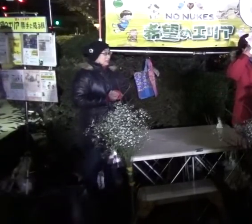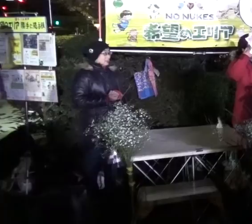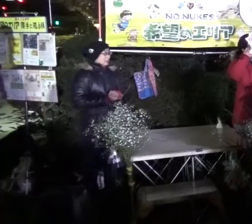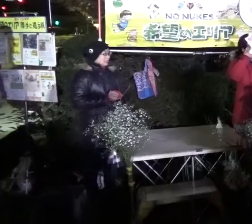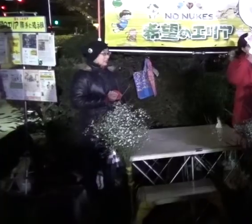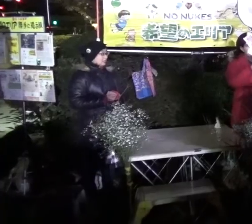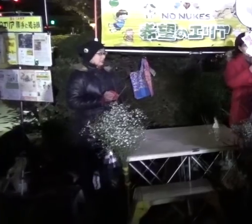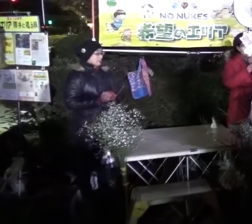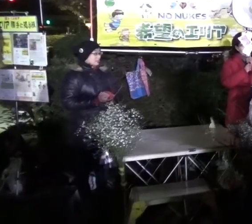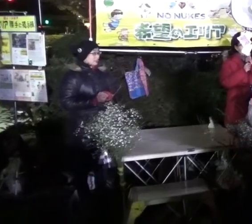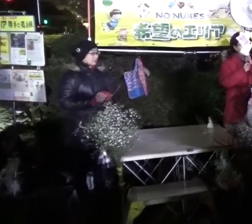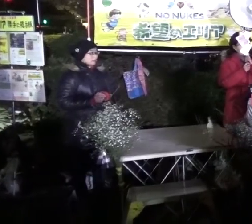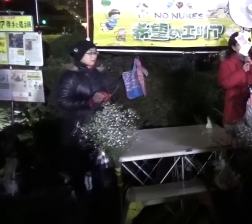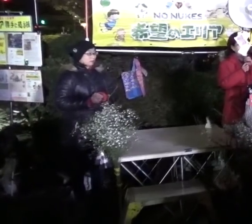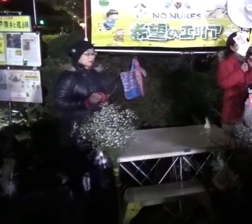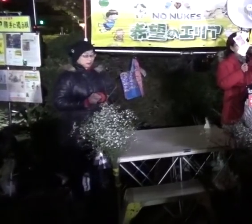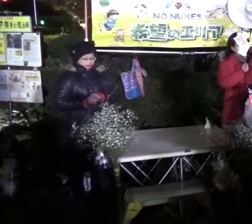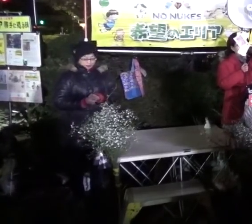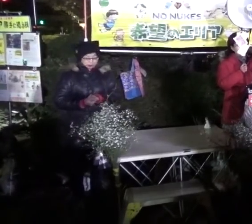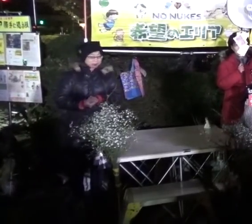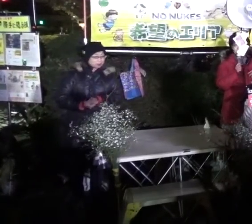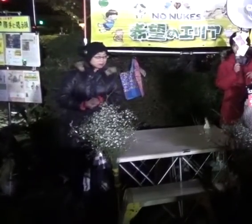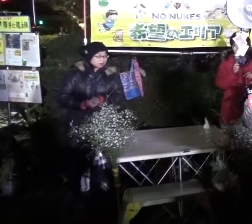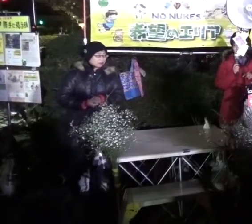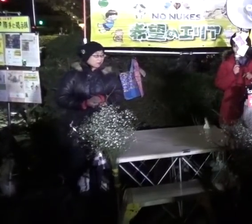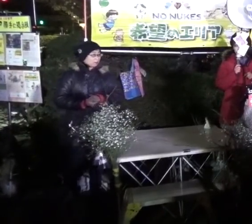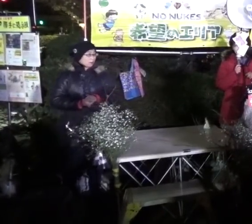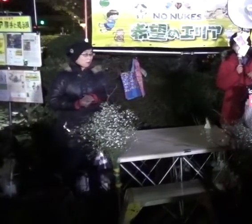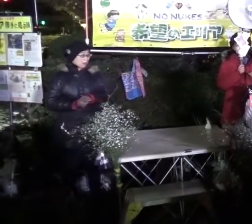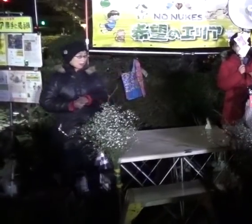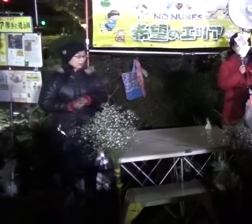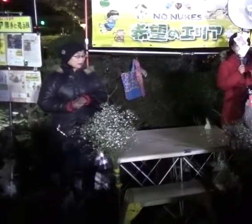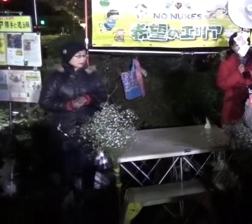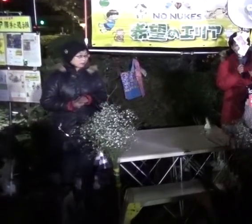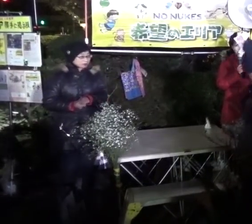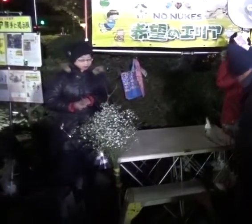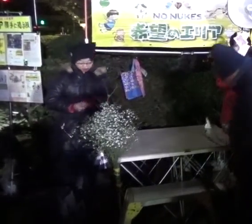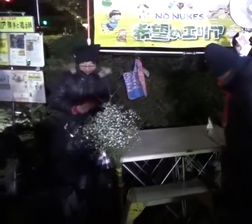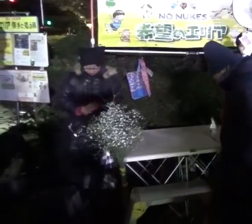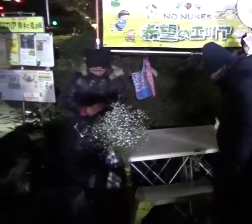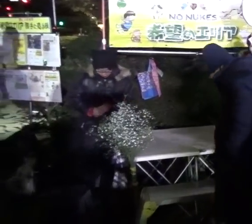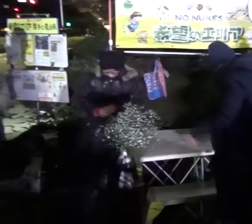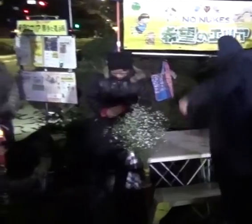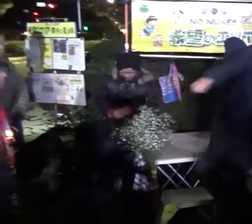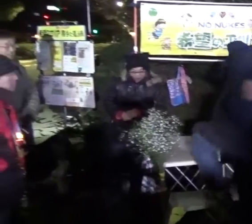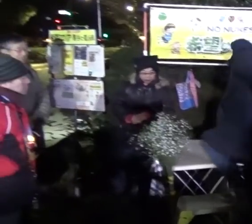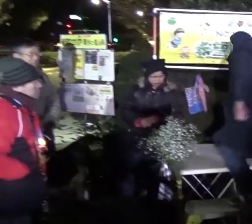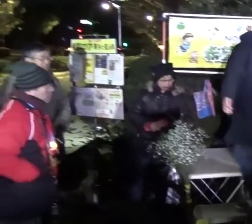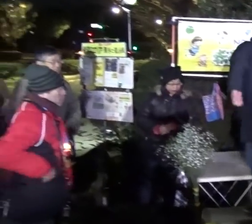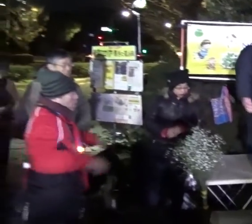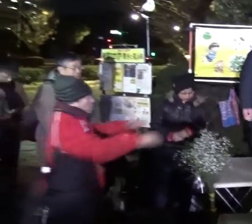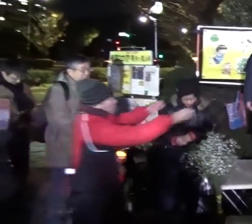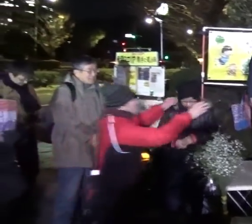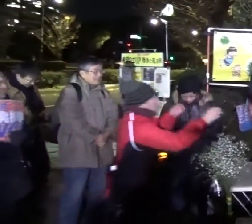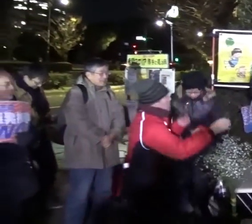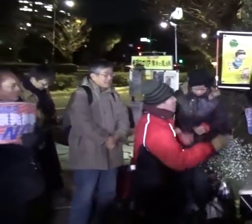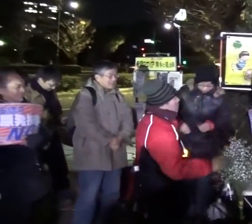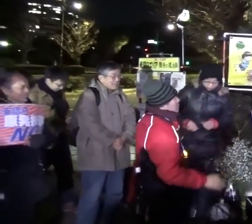。ありがとうございます。石原さんです。お願いします。